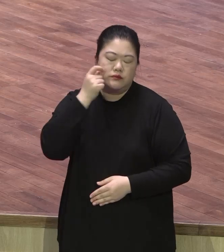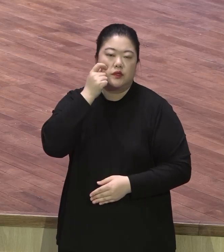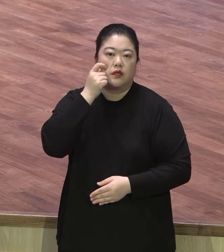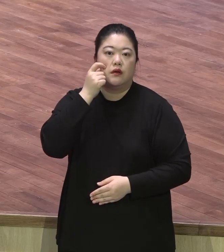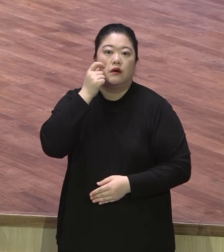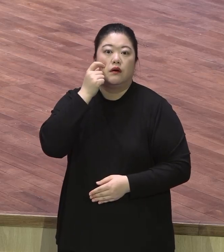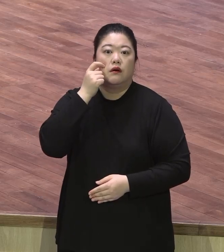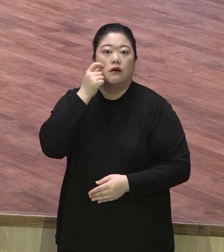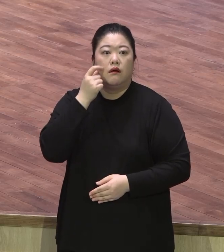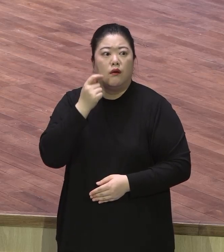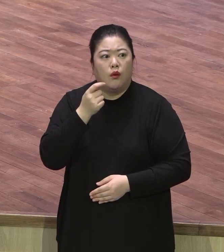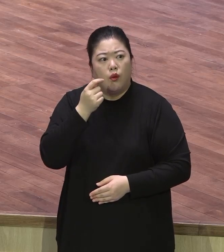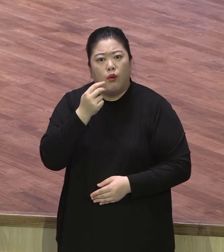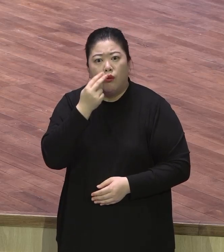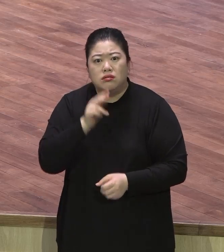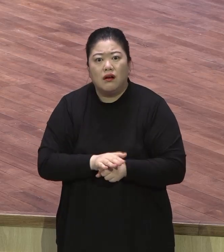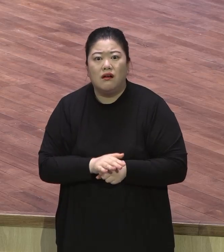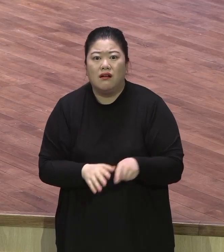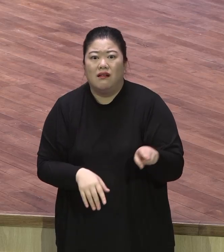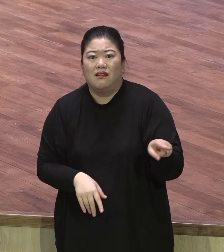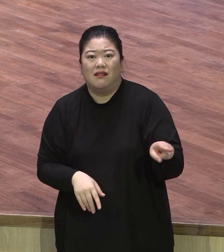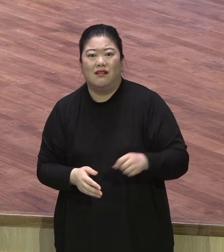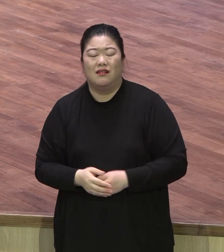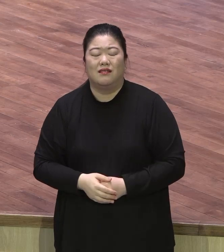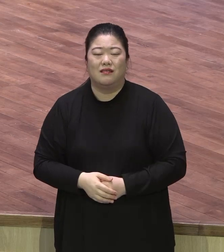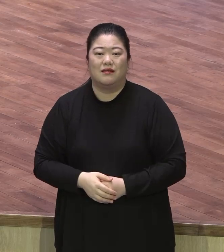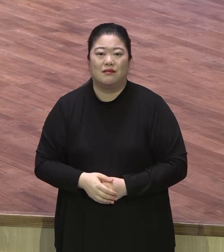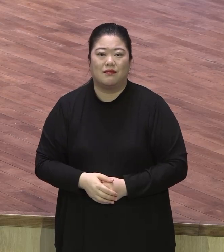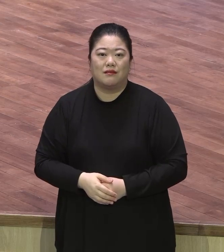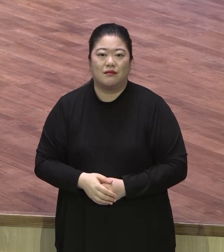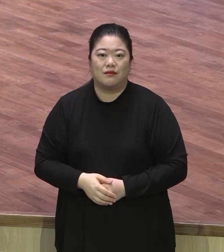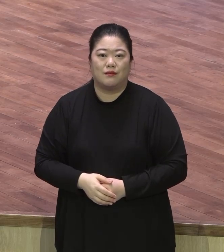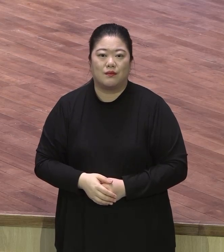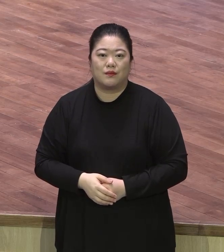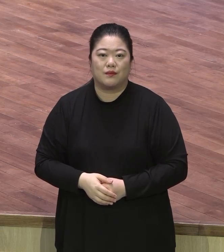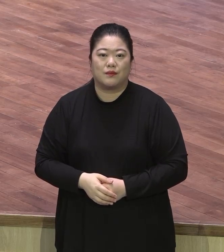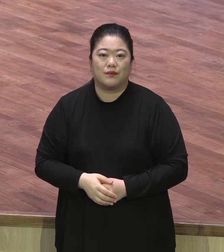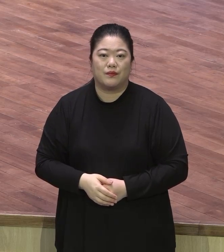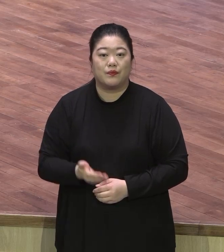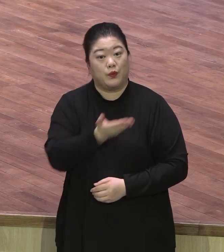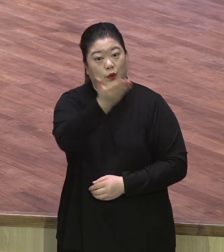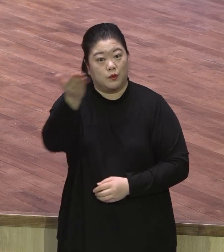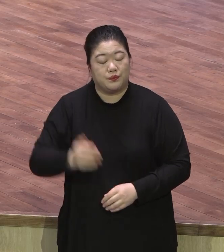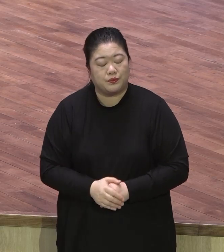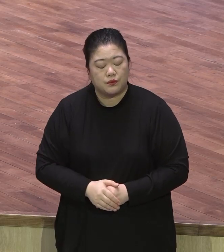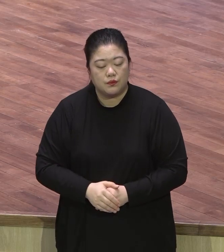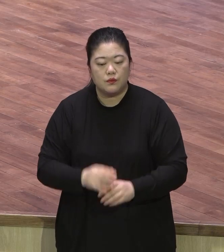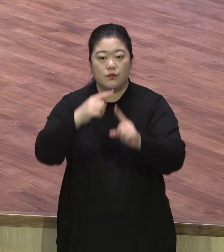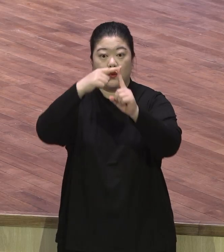다닌다 감사하지요 그러나 연약의 백성이 안 되면 교회를 다녀도 소용이 없어요